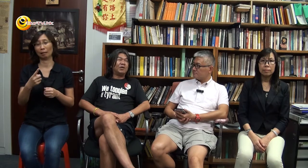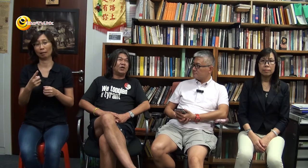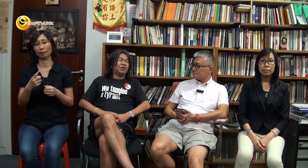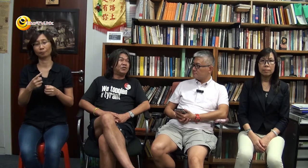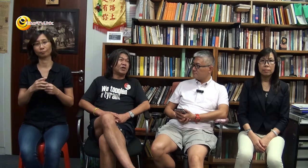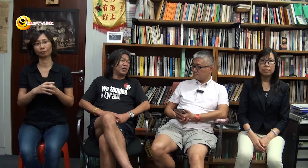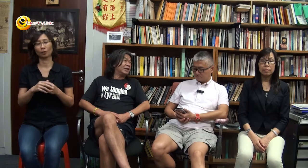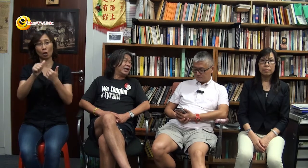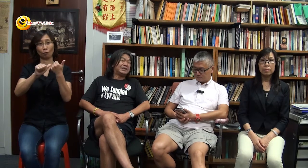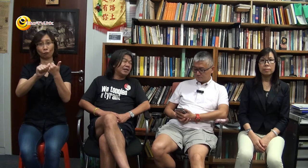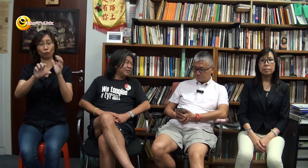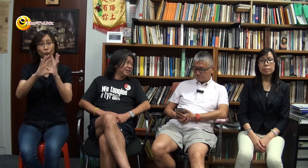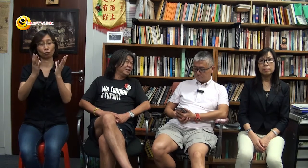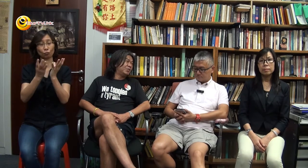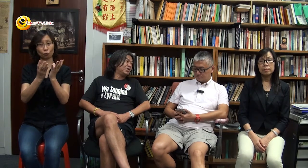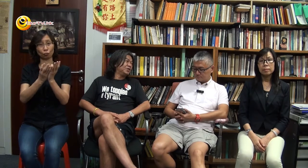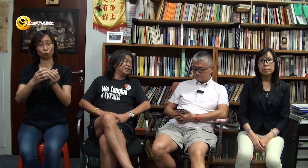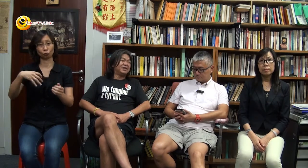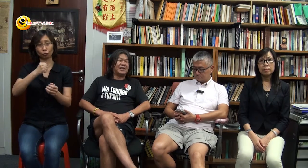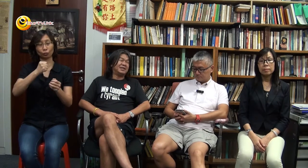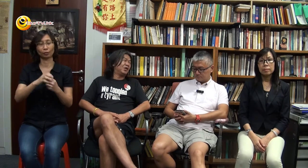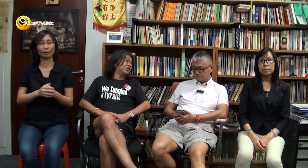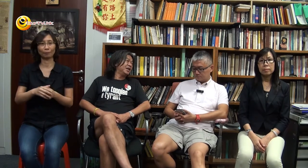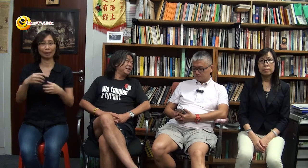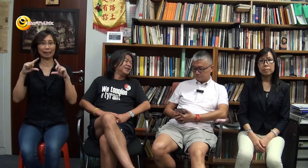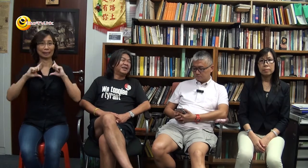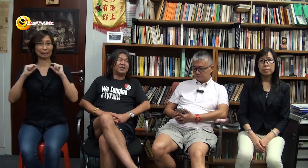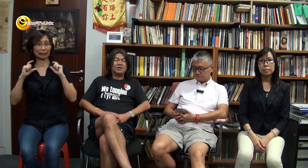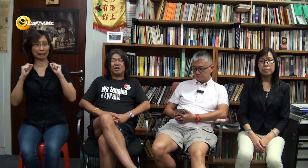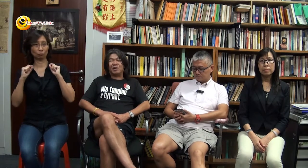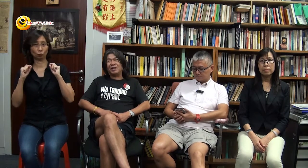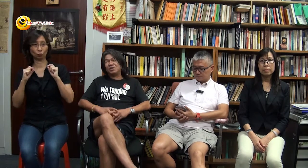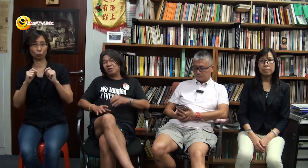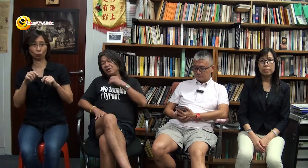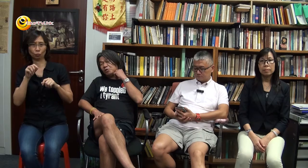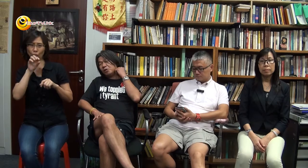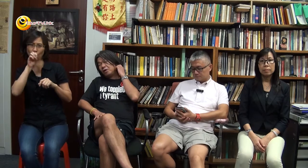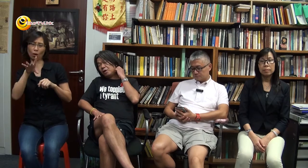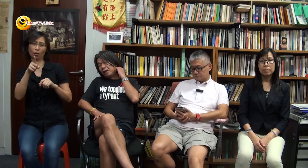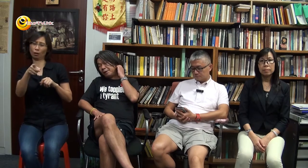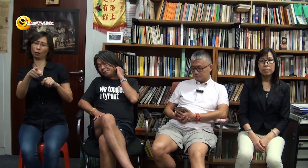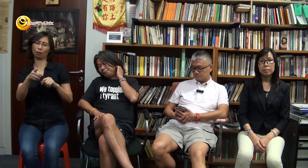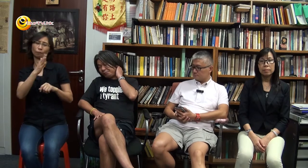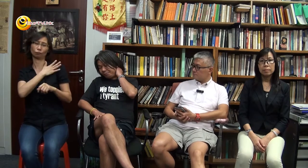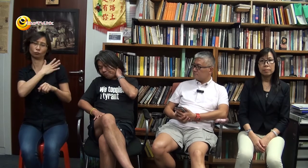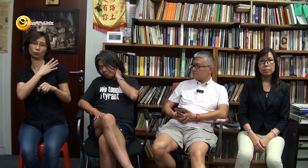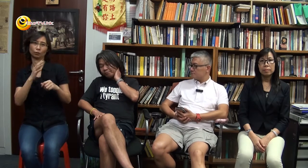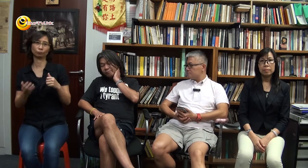蘇錦良去做副局長就係阿曾。任權政治酬用嘅，嗰陣時佢就話要做呢個